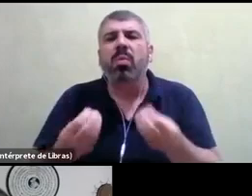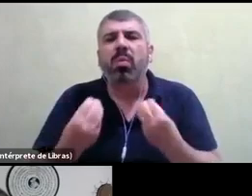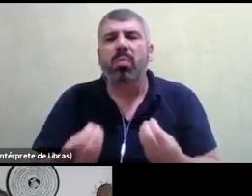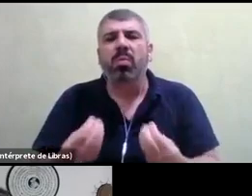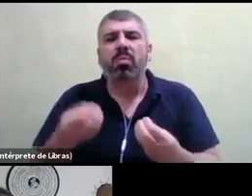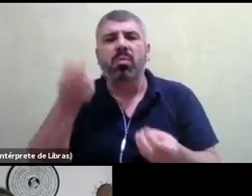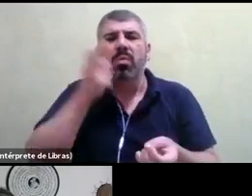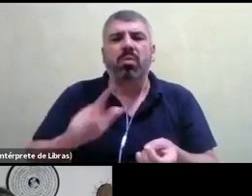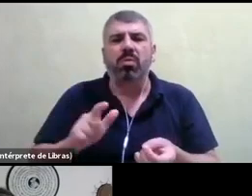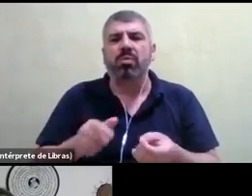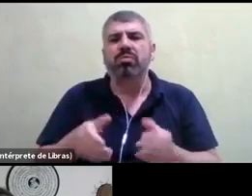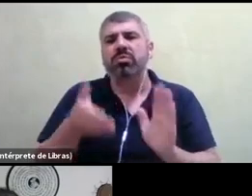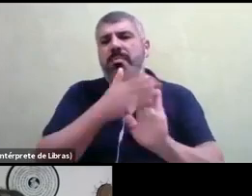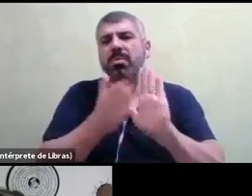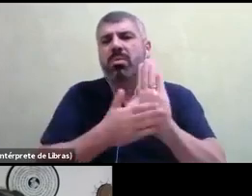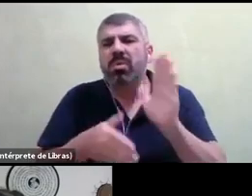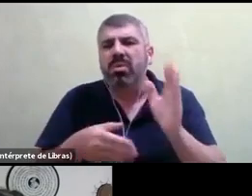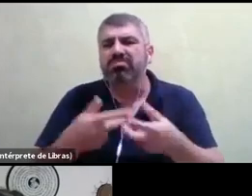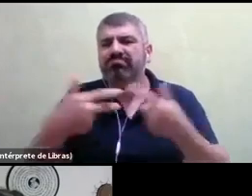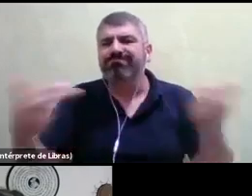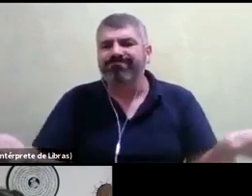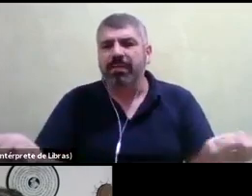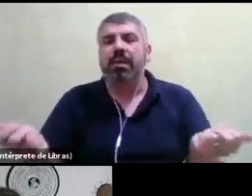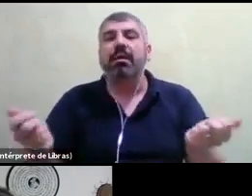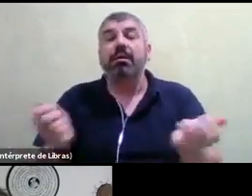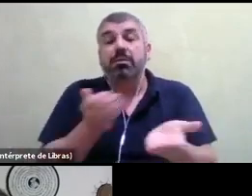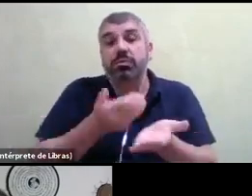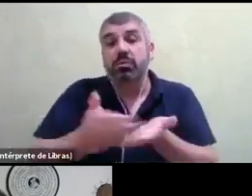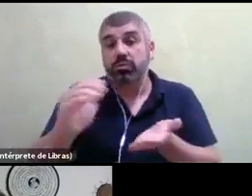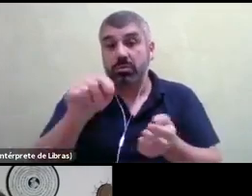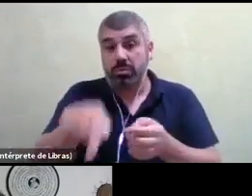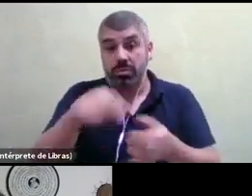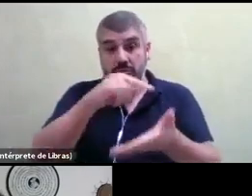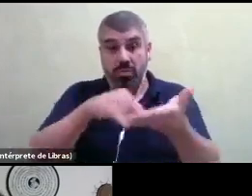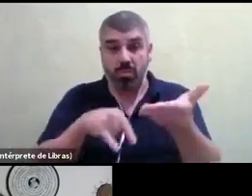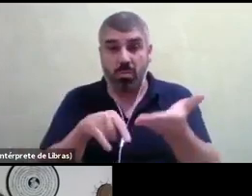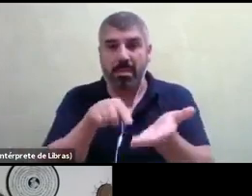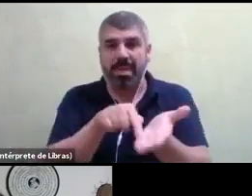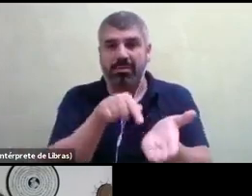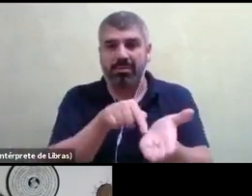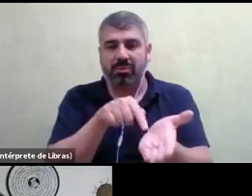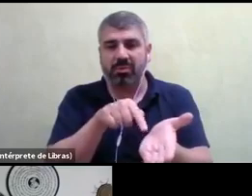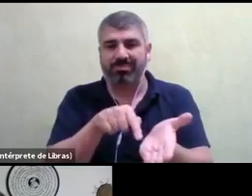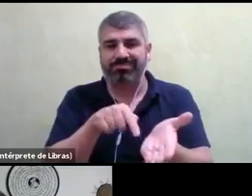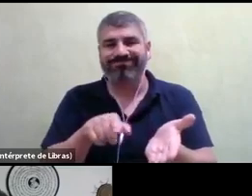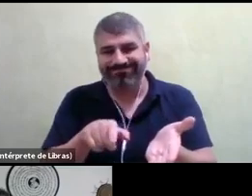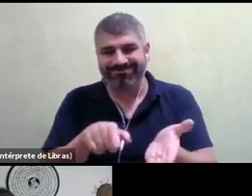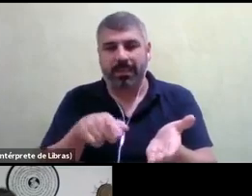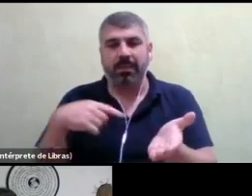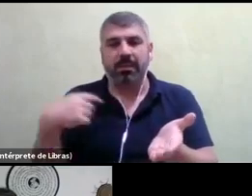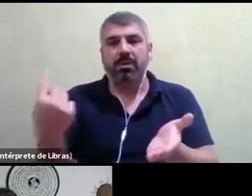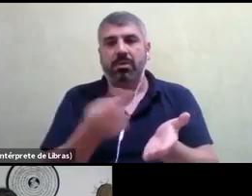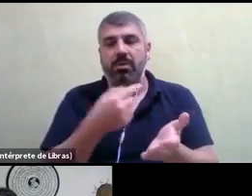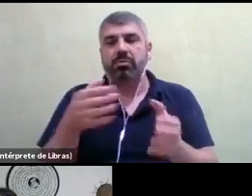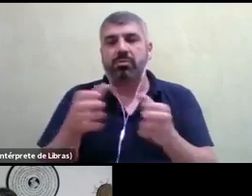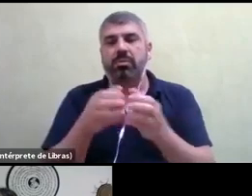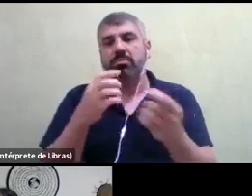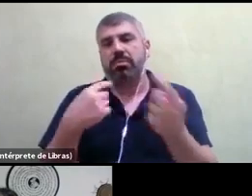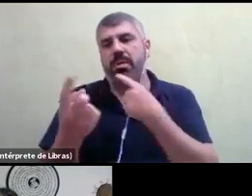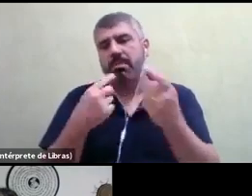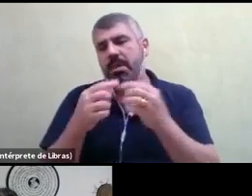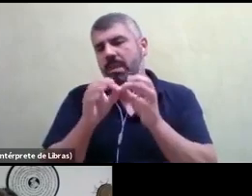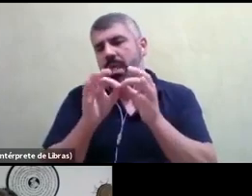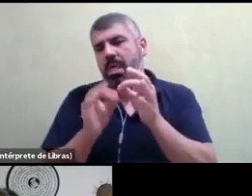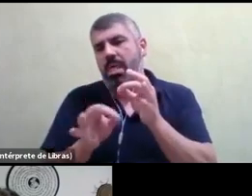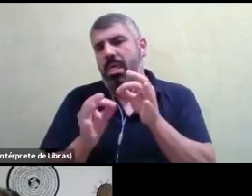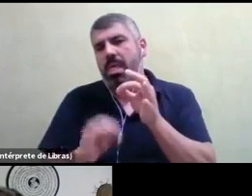as proposições que surgiram a partir desse documento. Nosso grupo, o debate foi longo, as